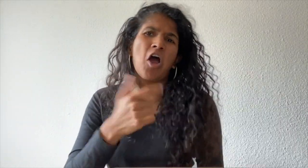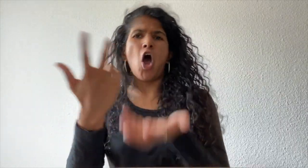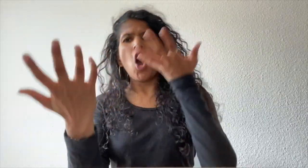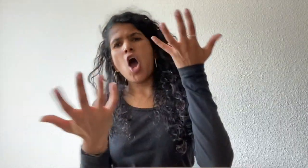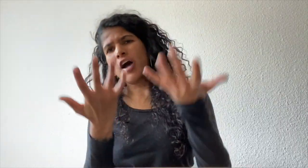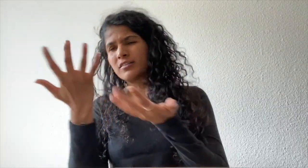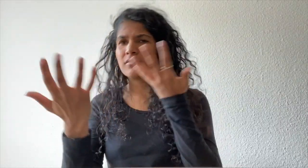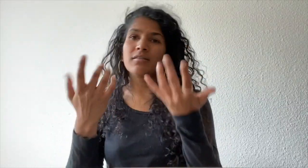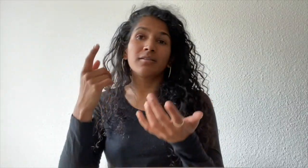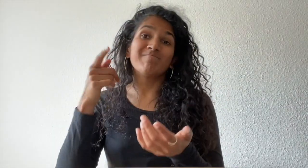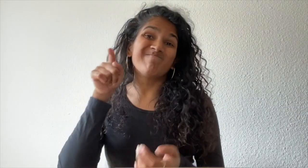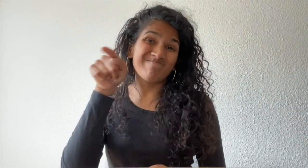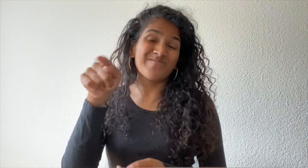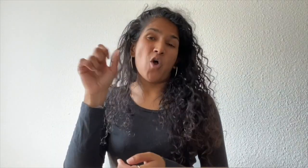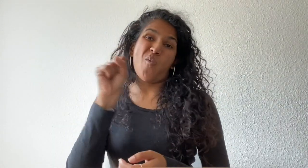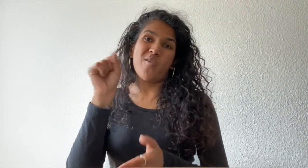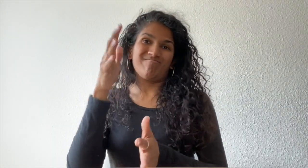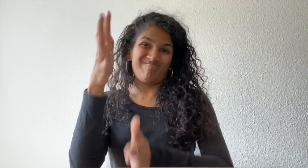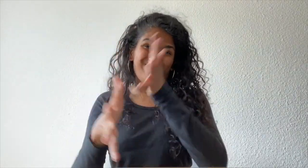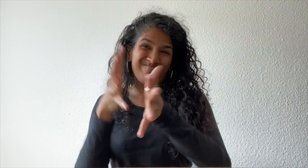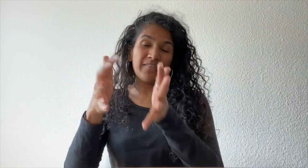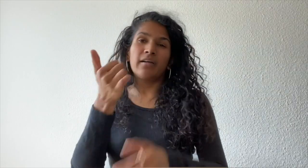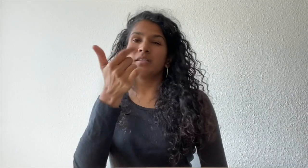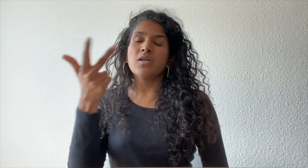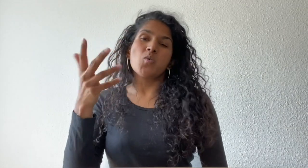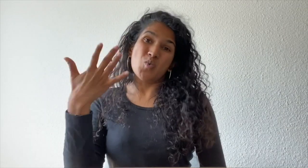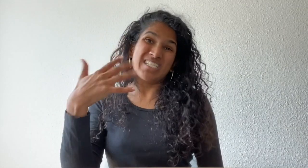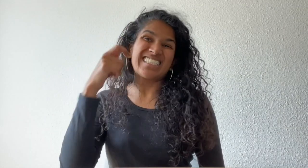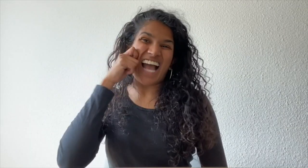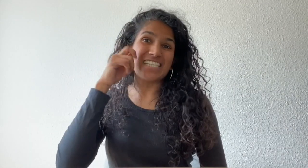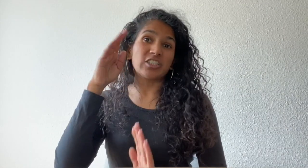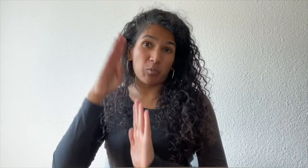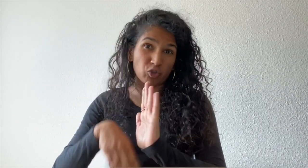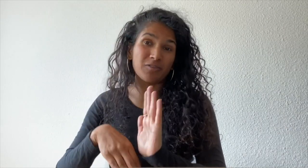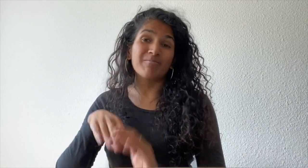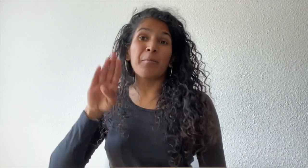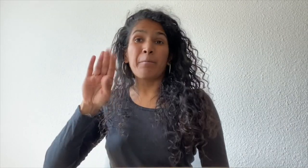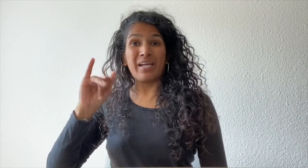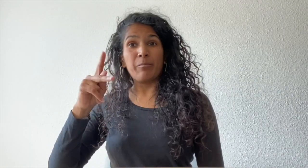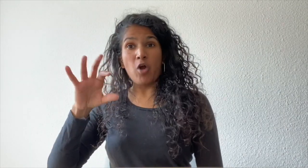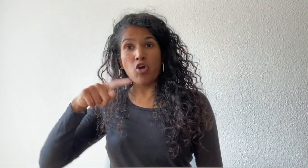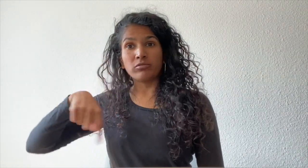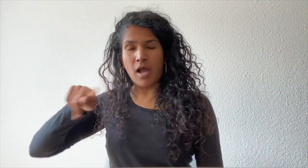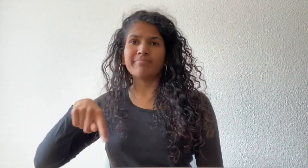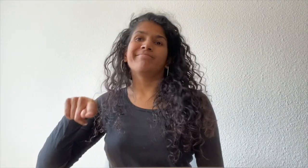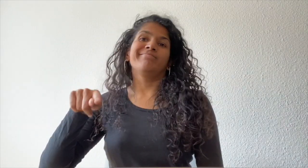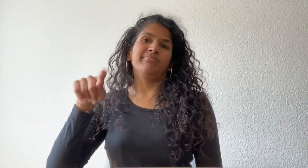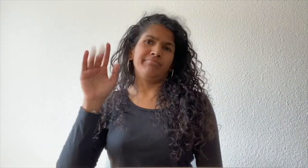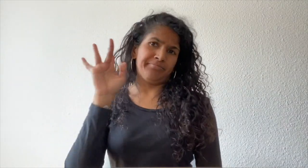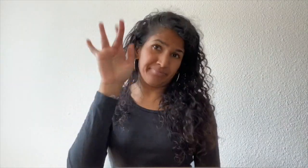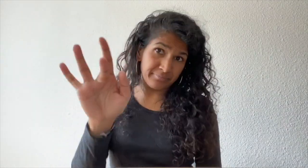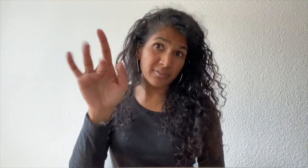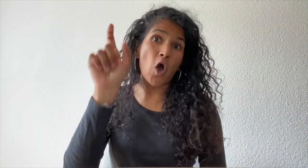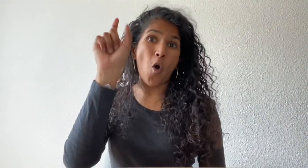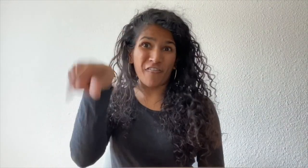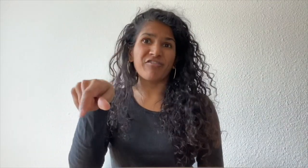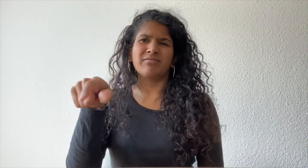sehr wenig anfangen und äußert sich darüber auf rassistische Art und Weise, was wiederum von der